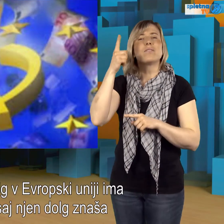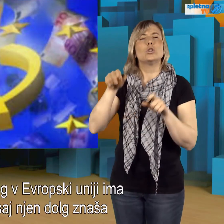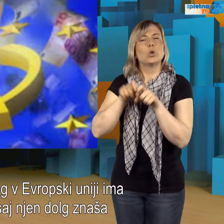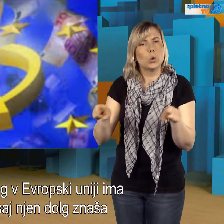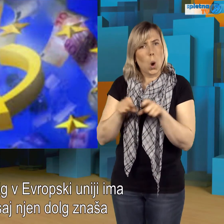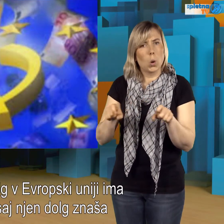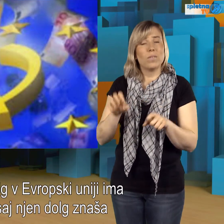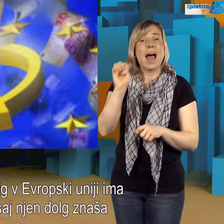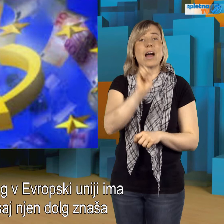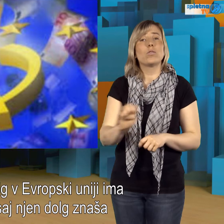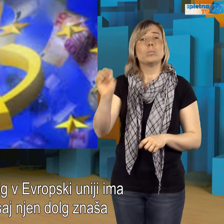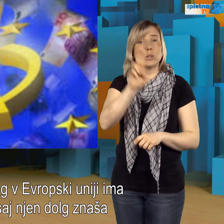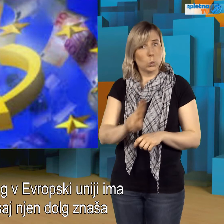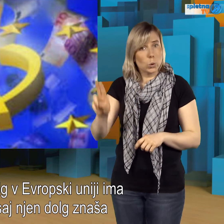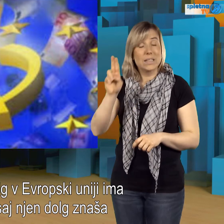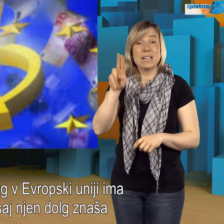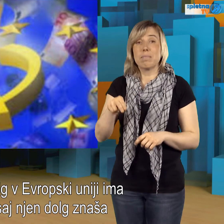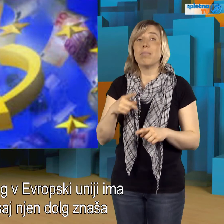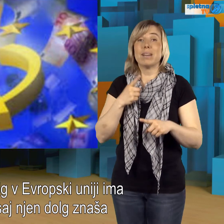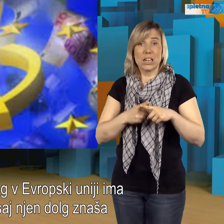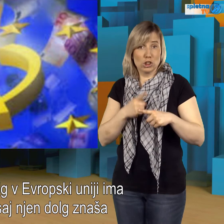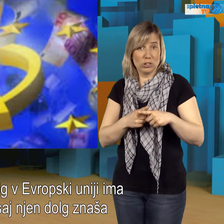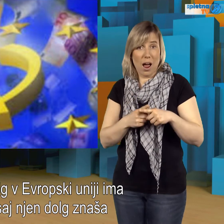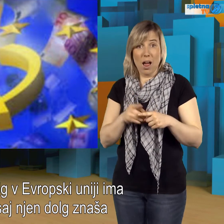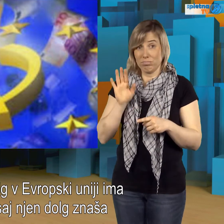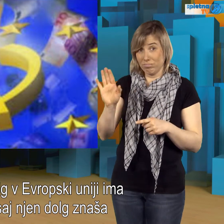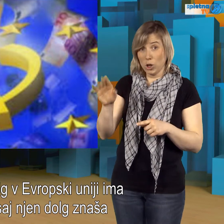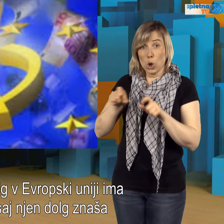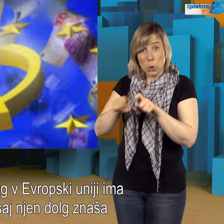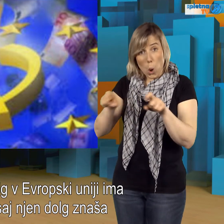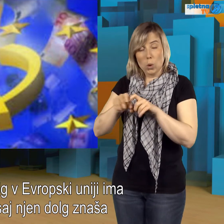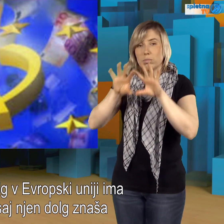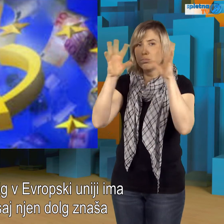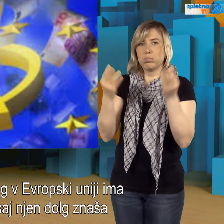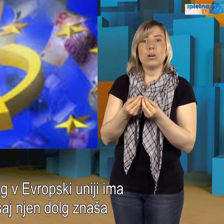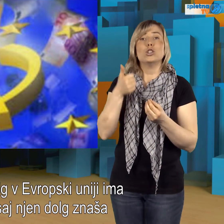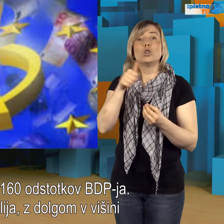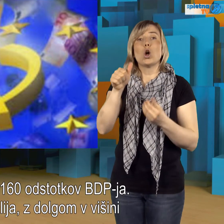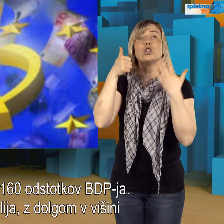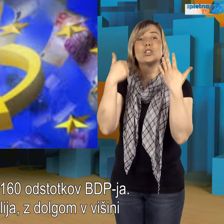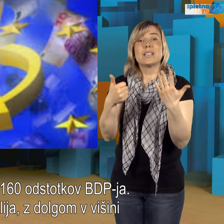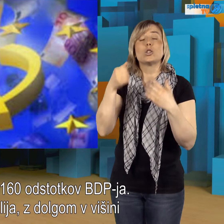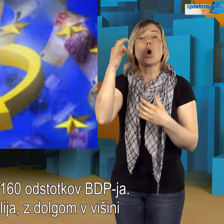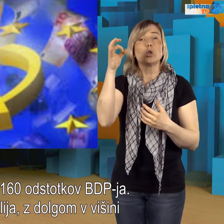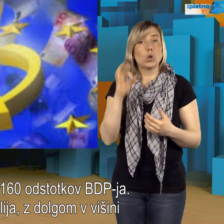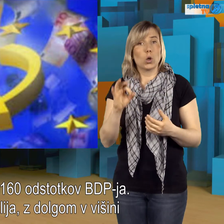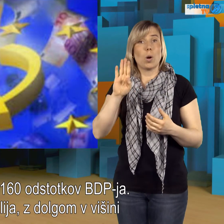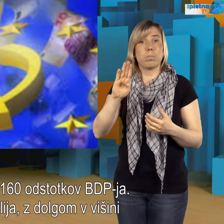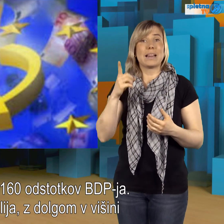Najvišji dolg v Evropski uniji ima Grčija, saj njen dolg znaša neverjetnih 160% BDP-ja.